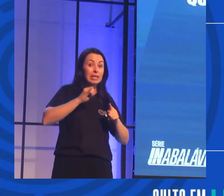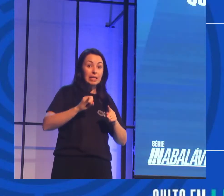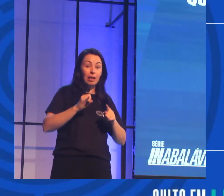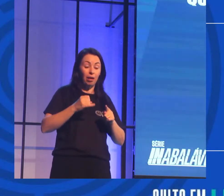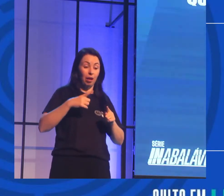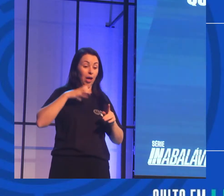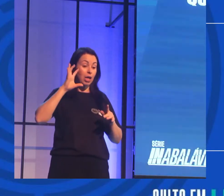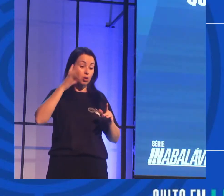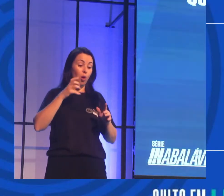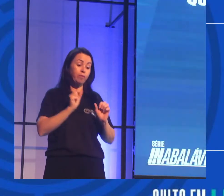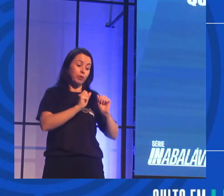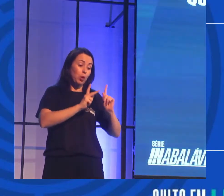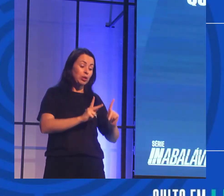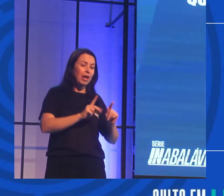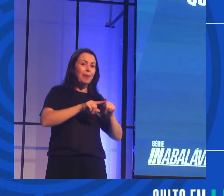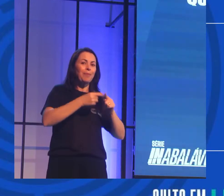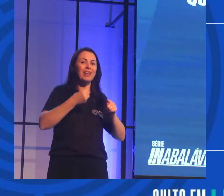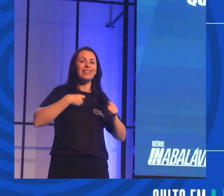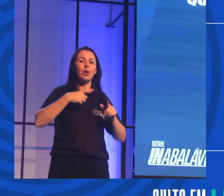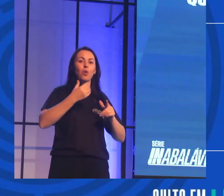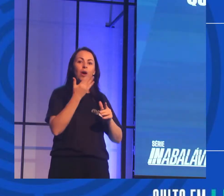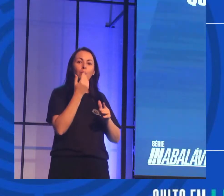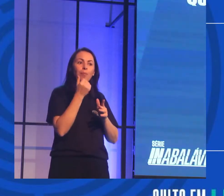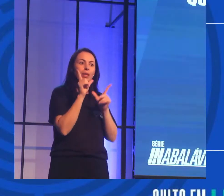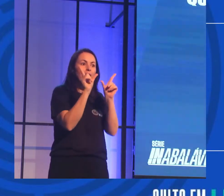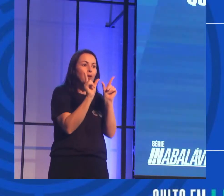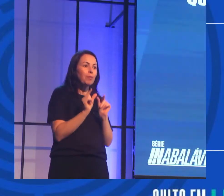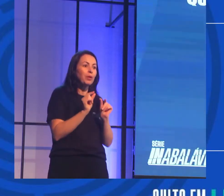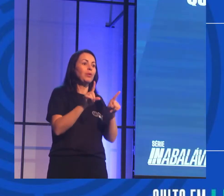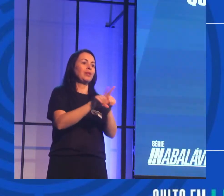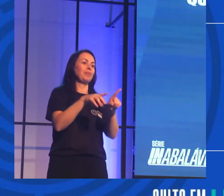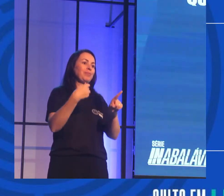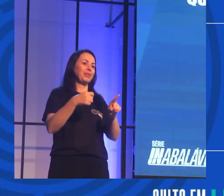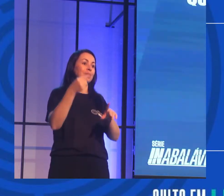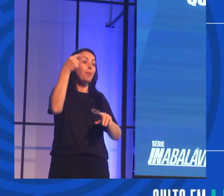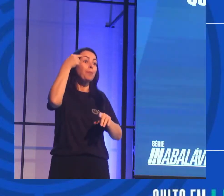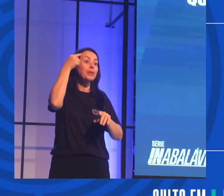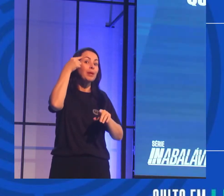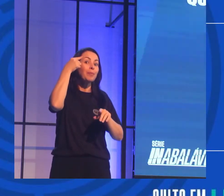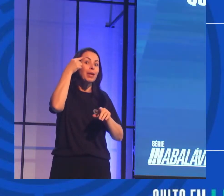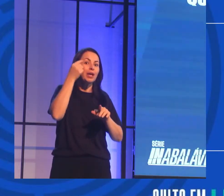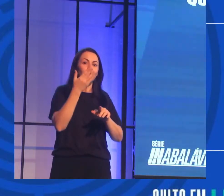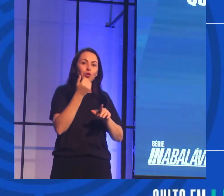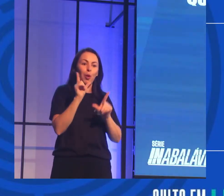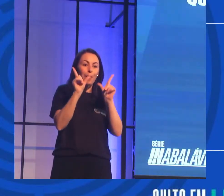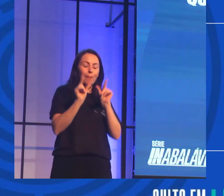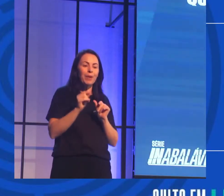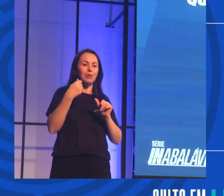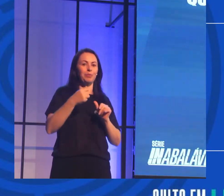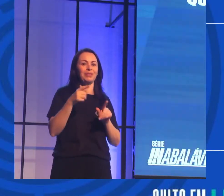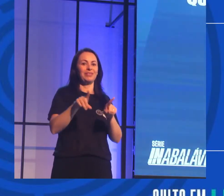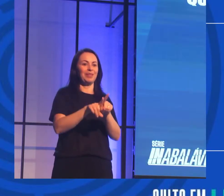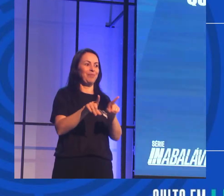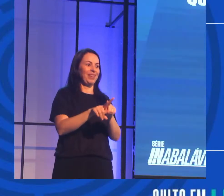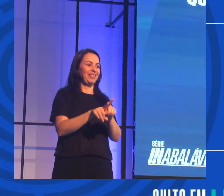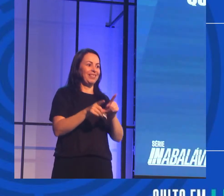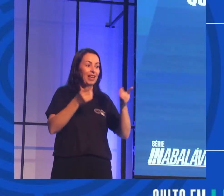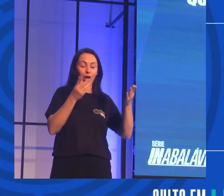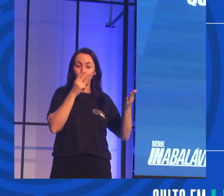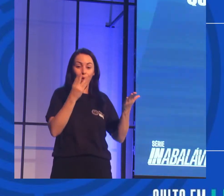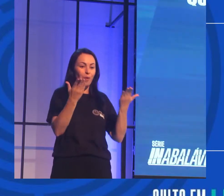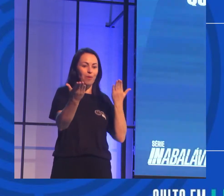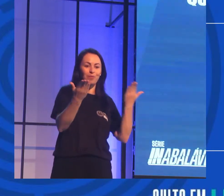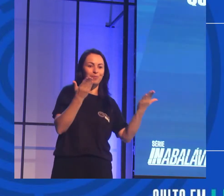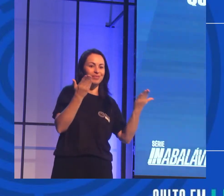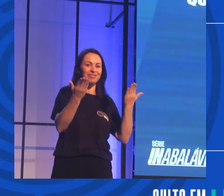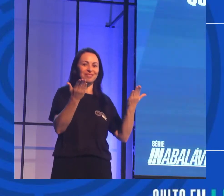vida. Gente, nunca teremos intimidade com Deus se buscarmos ocasionalmente. Você nunca vai ter intimidade do seu casamento se você